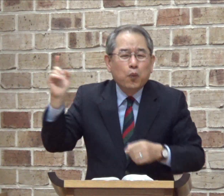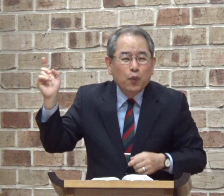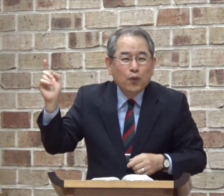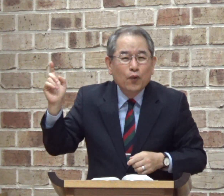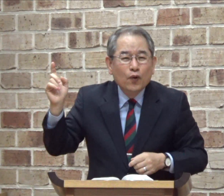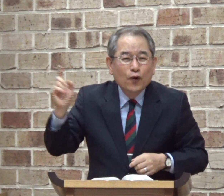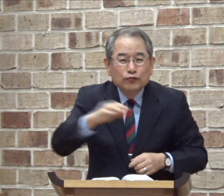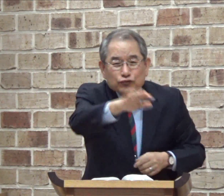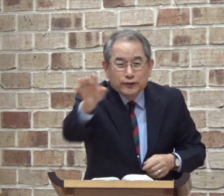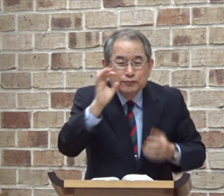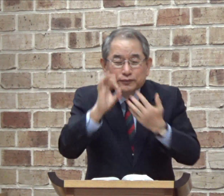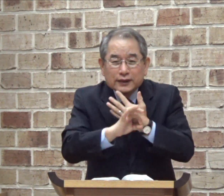기도하고 있습니다.